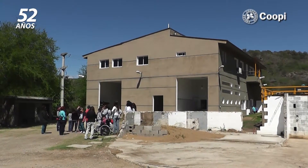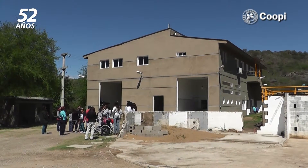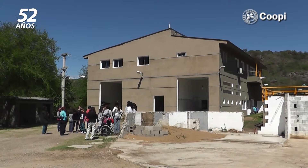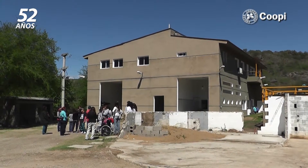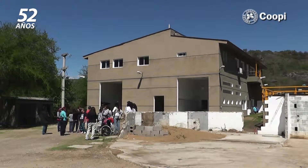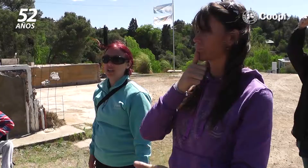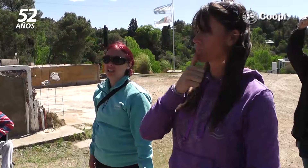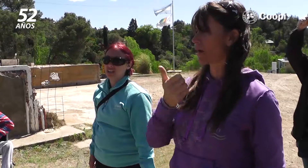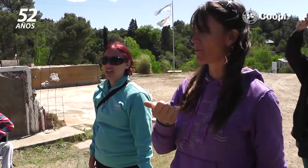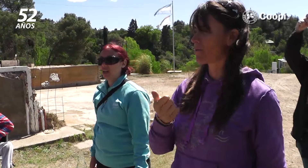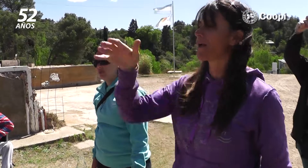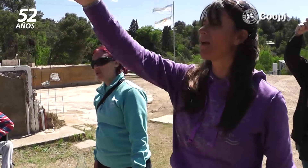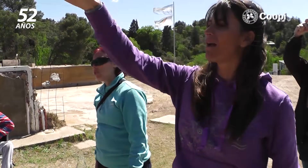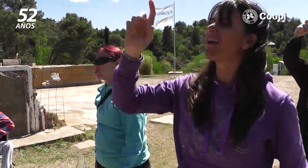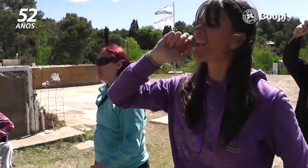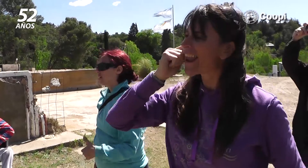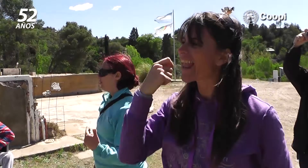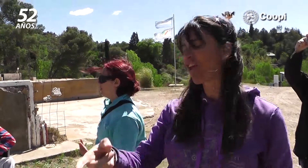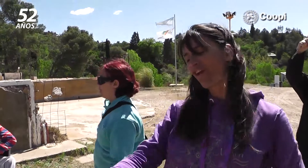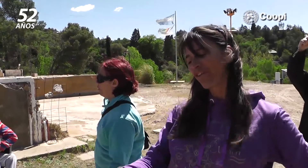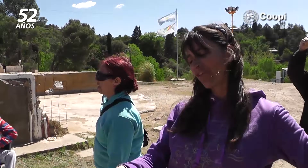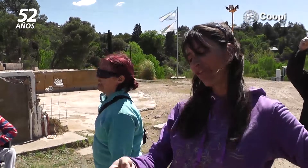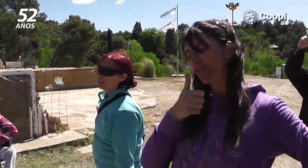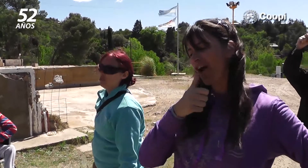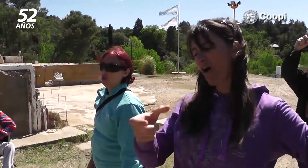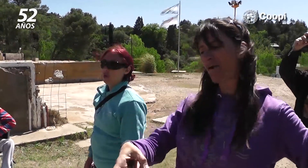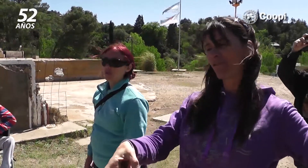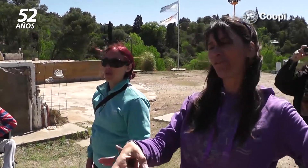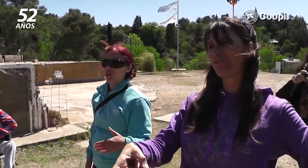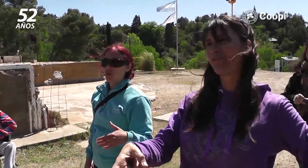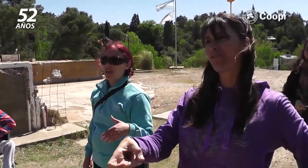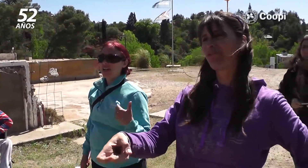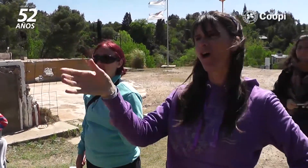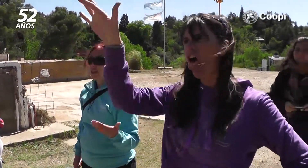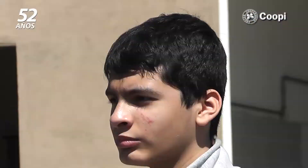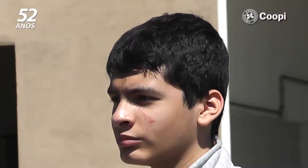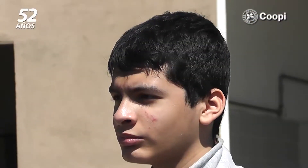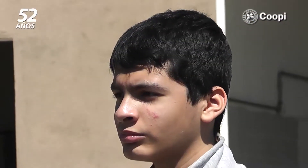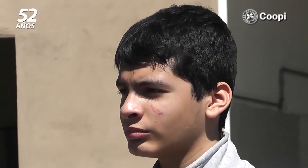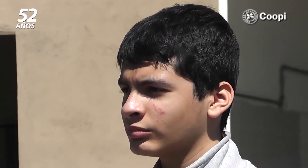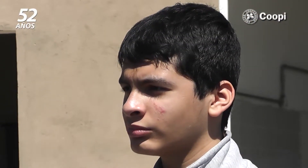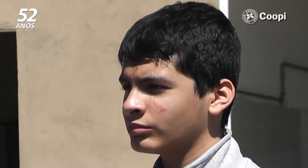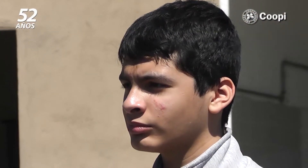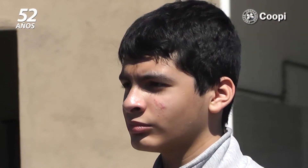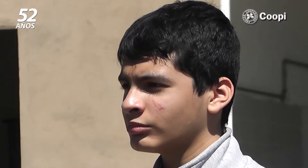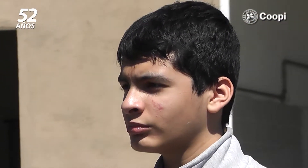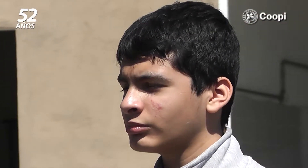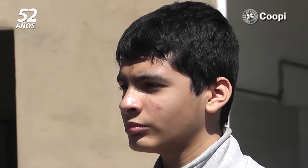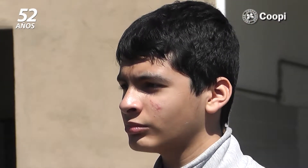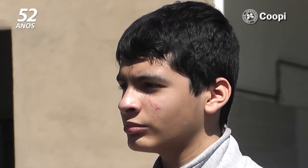lindo tener las plantitas hermosas, lo entendemos, pero hay que saber que regamos horas y horas